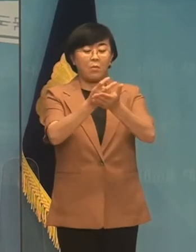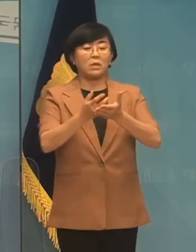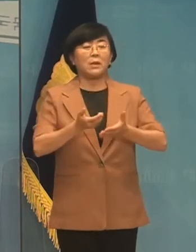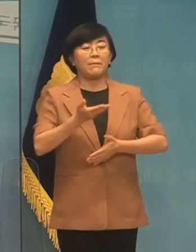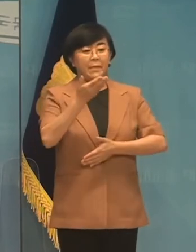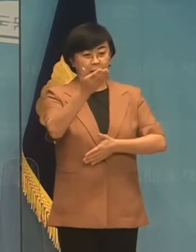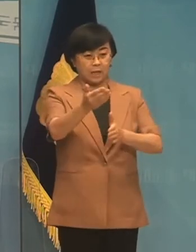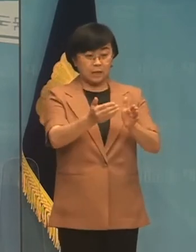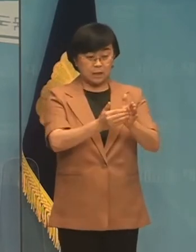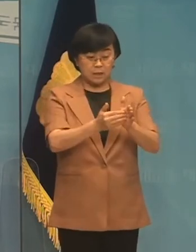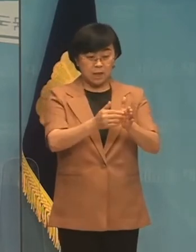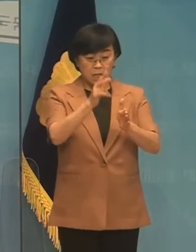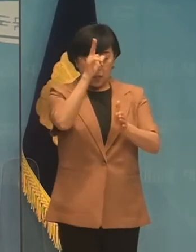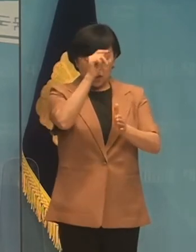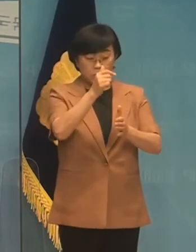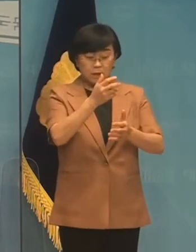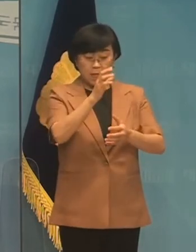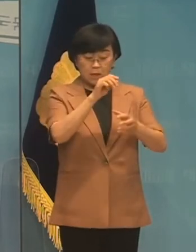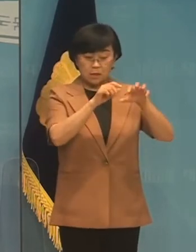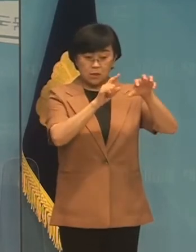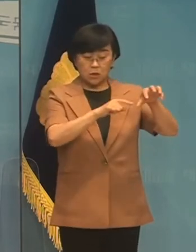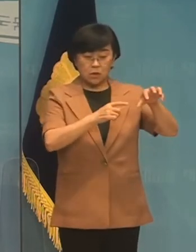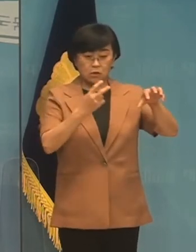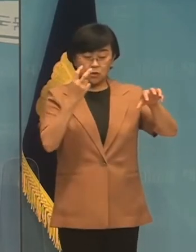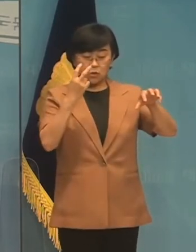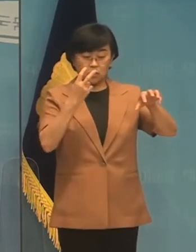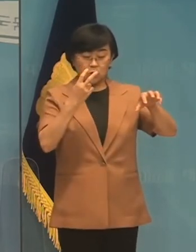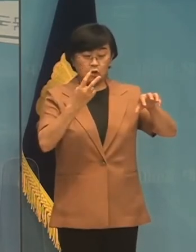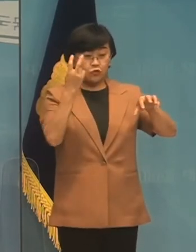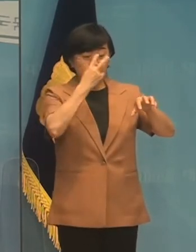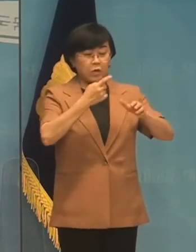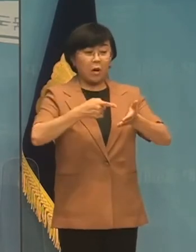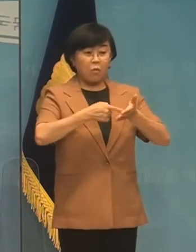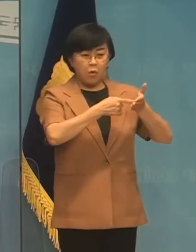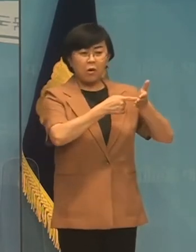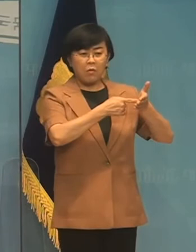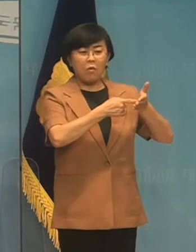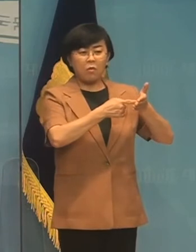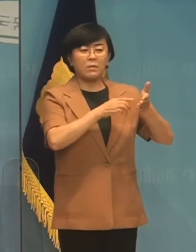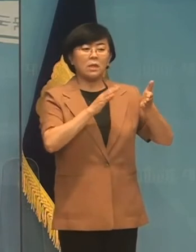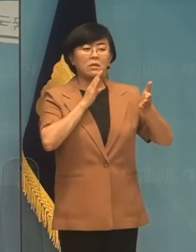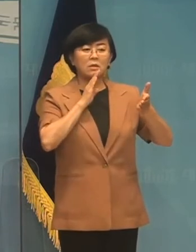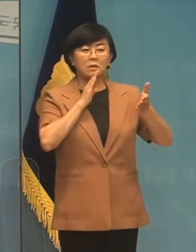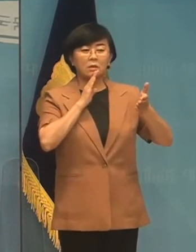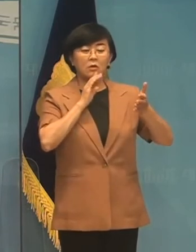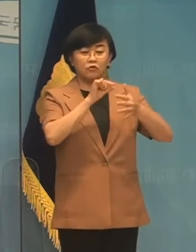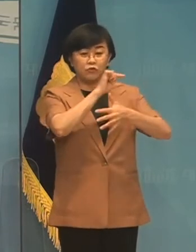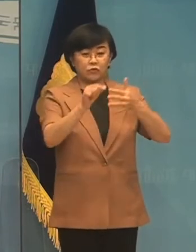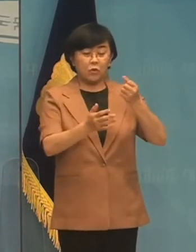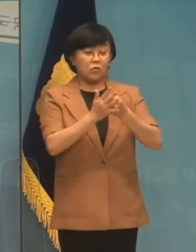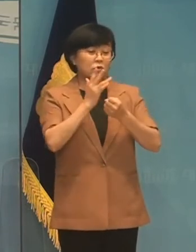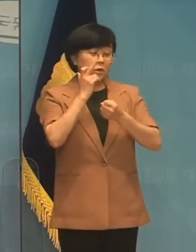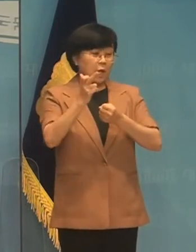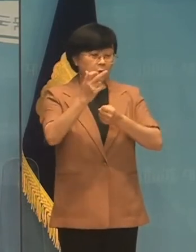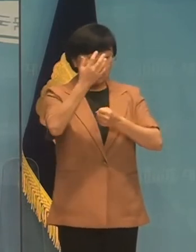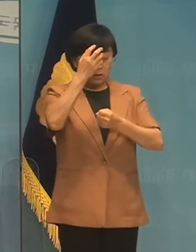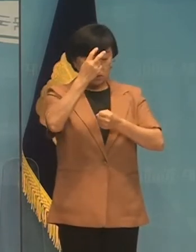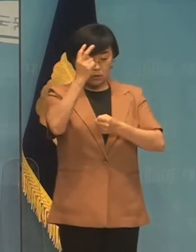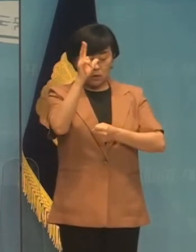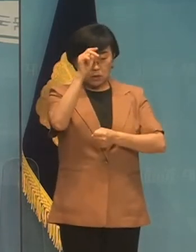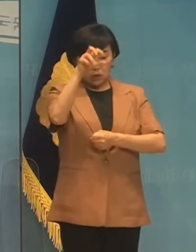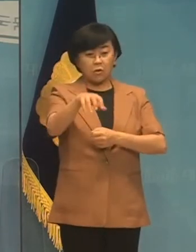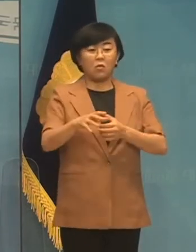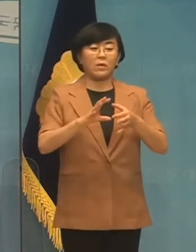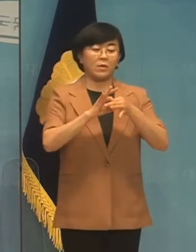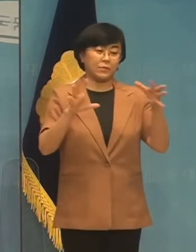제출했습니다. 경찰청이 청와대에 수사보고를 하는 것은 지극히 통상적인 업무이며 울산청과는 아무런